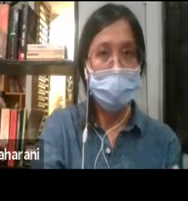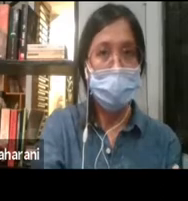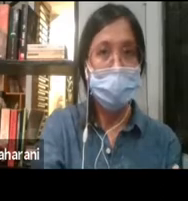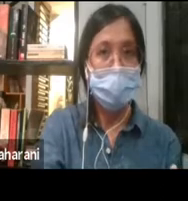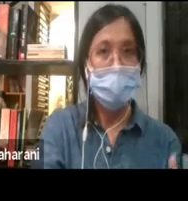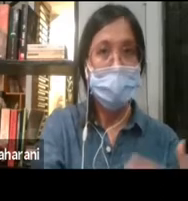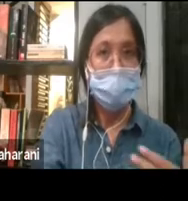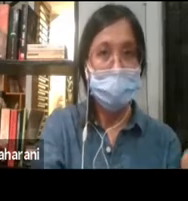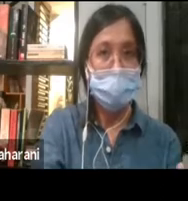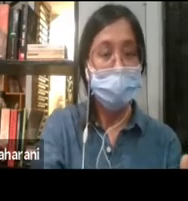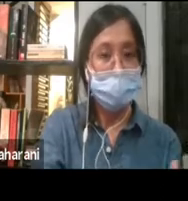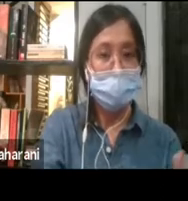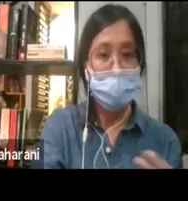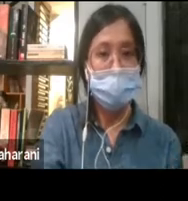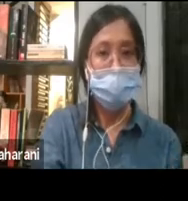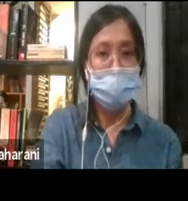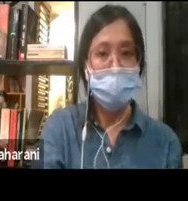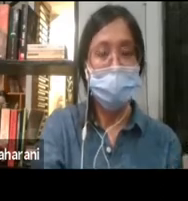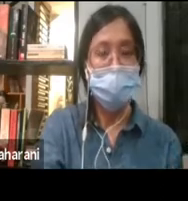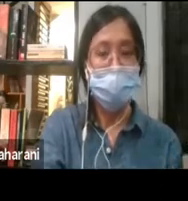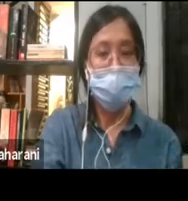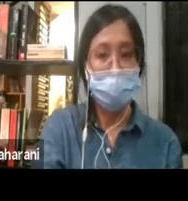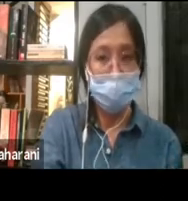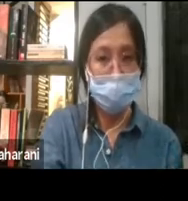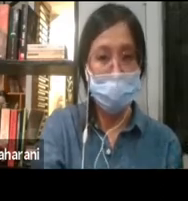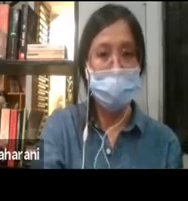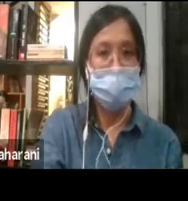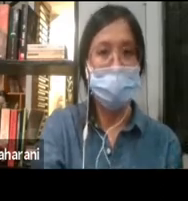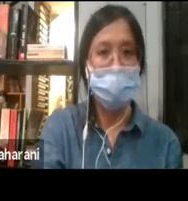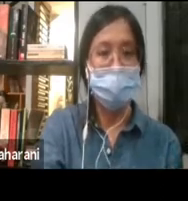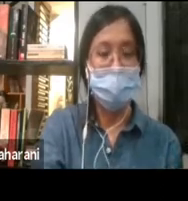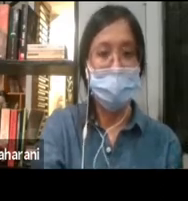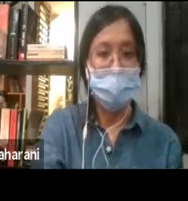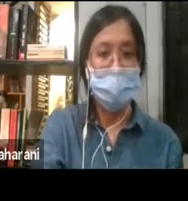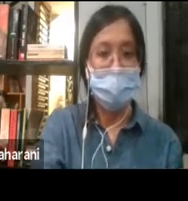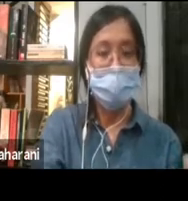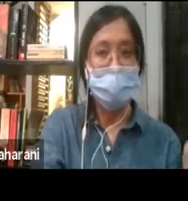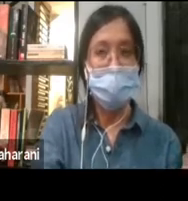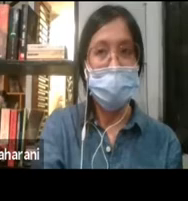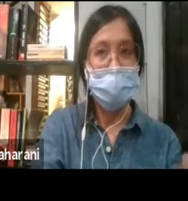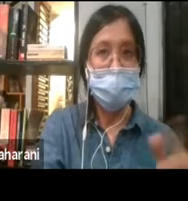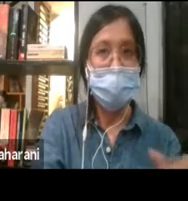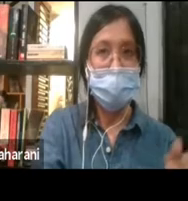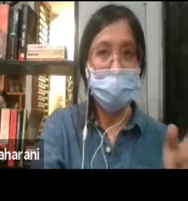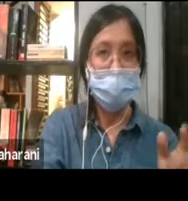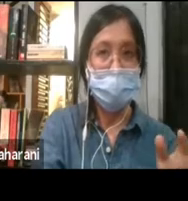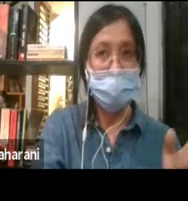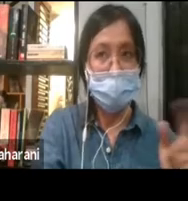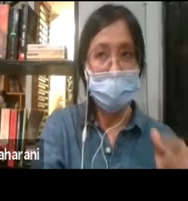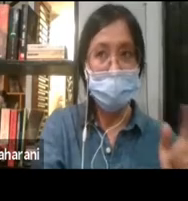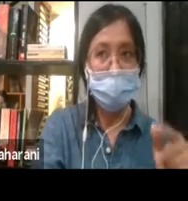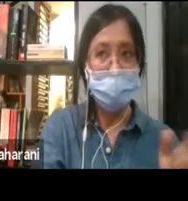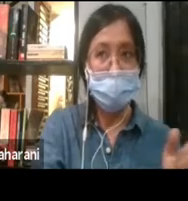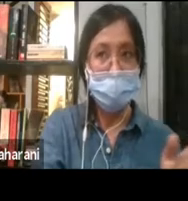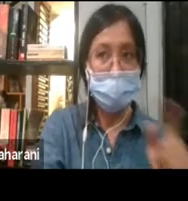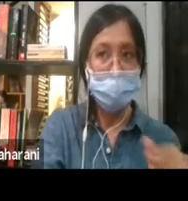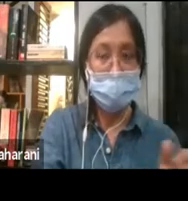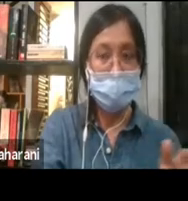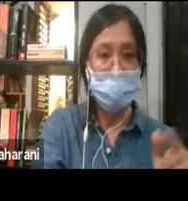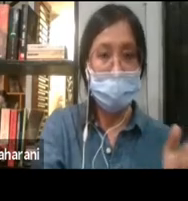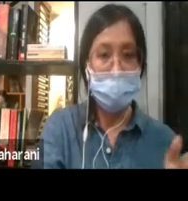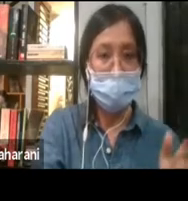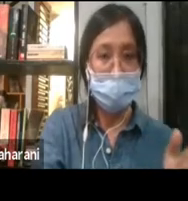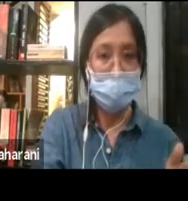perempuan difabel meningkat di masa pandemi, contohnya misalnya. Nah, jadi feature itu kemudian